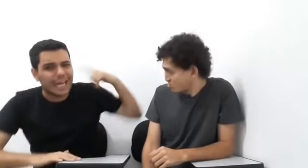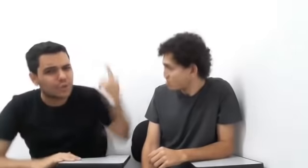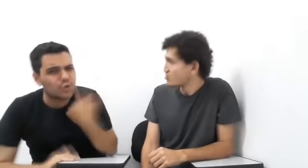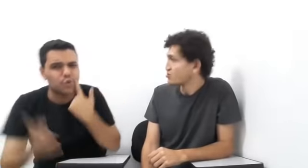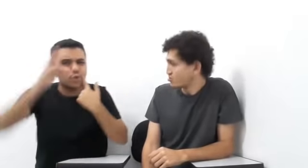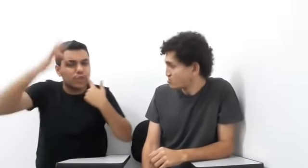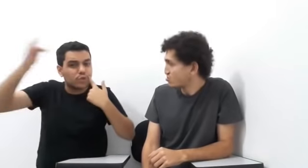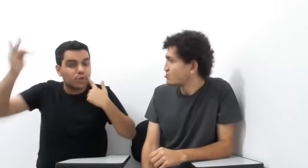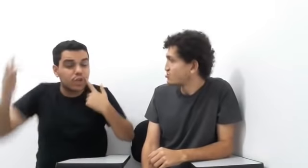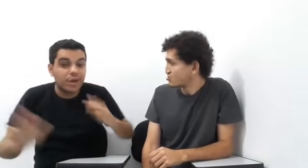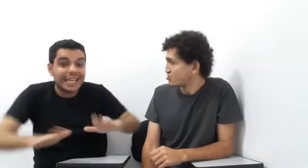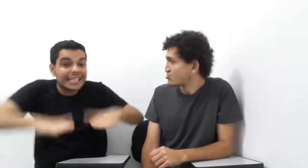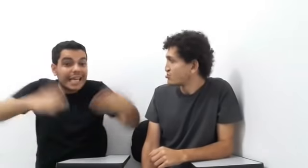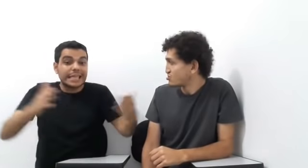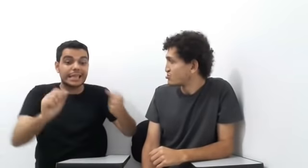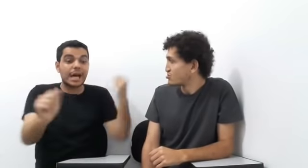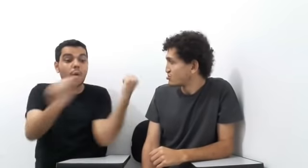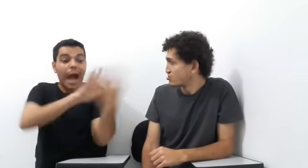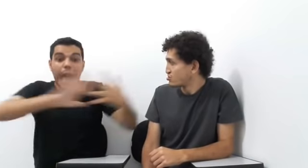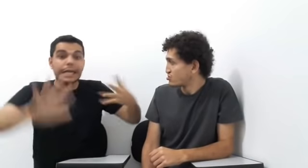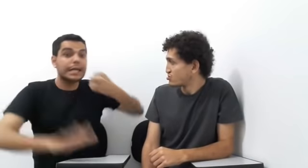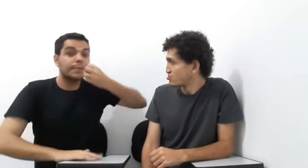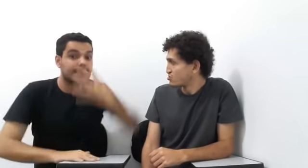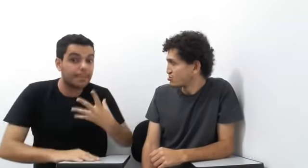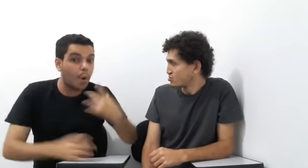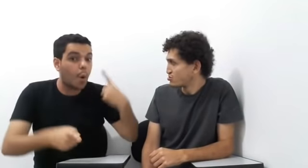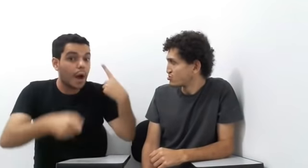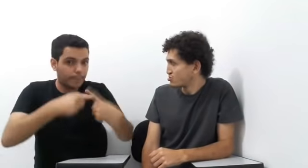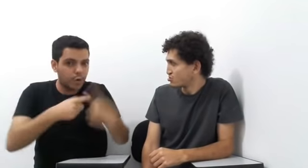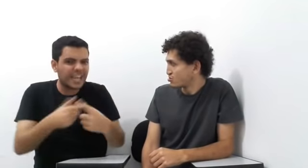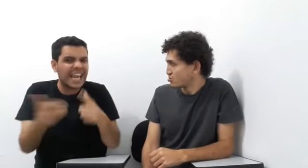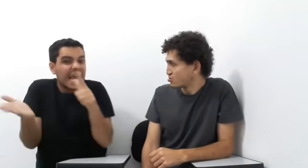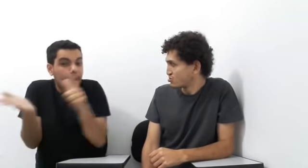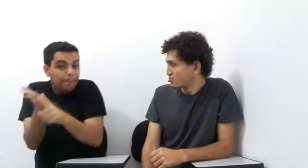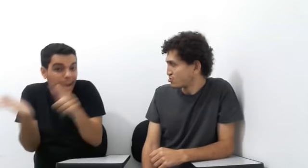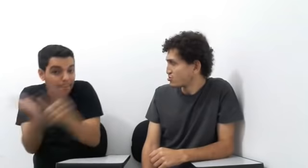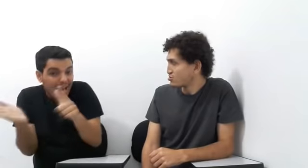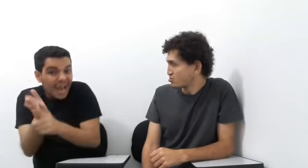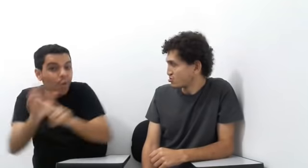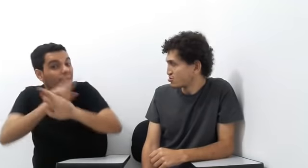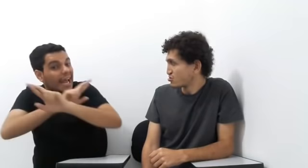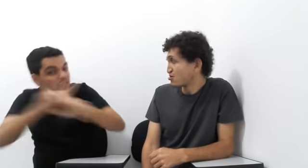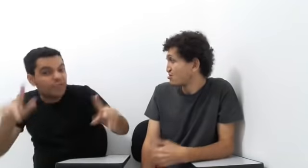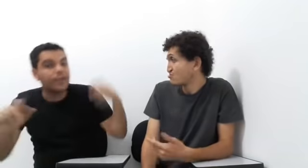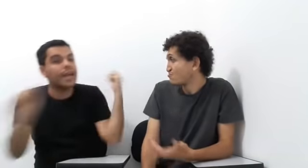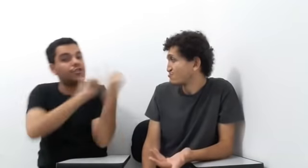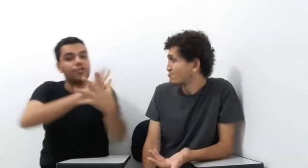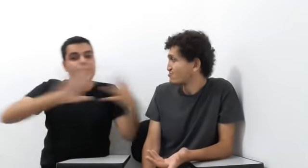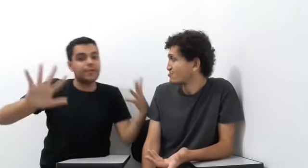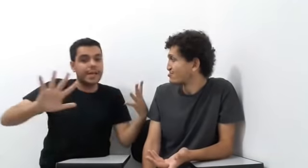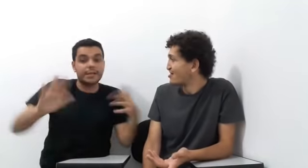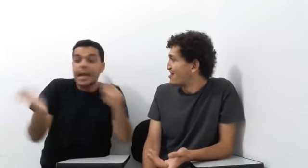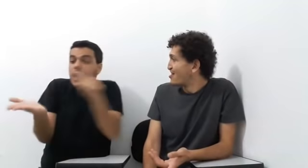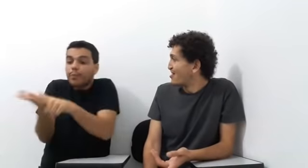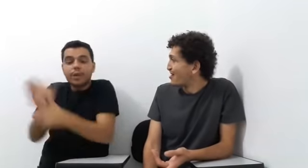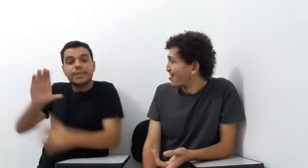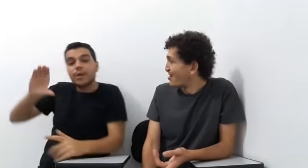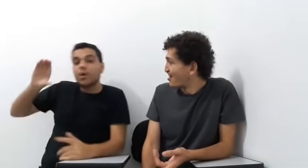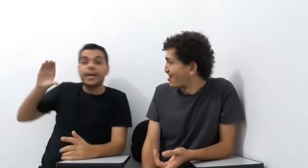com surdo, estudou teorias. Então, a Libras é boa. Por quê? Papel é diferente de fluência. Eu posso ter uma coleção